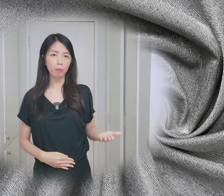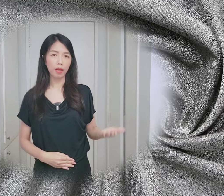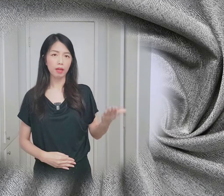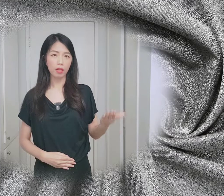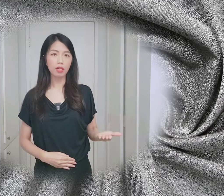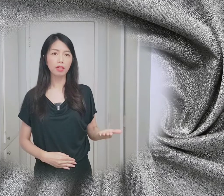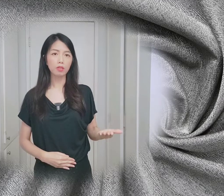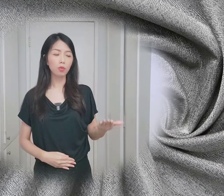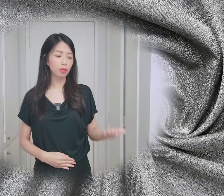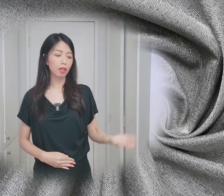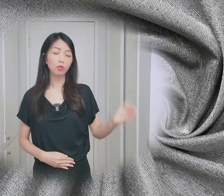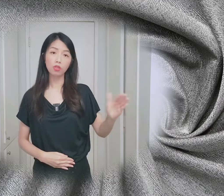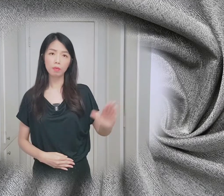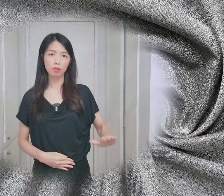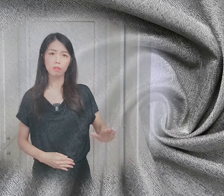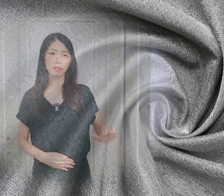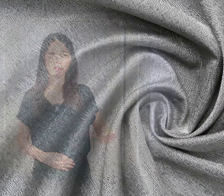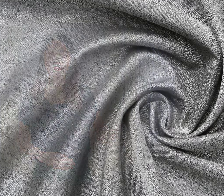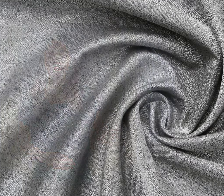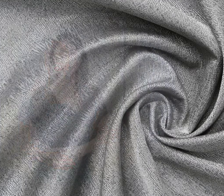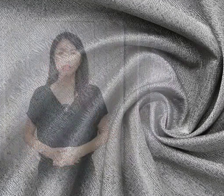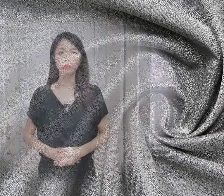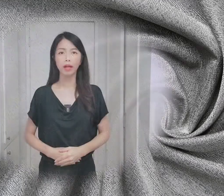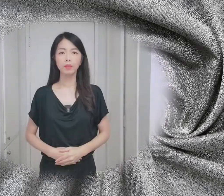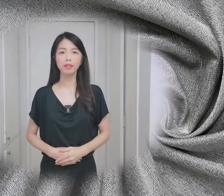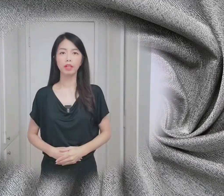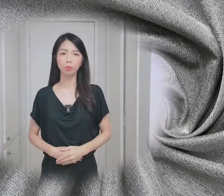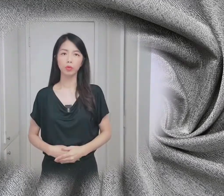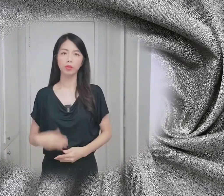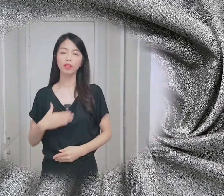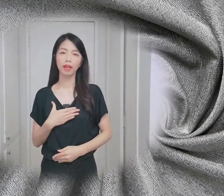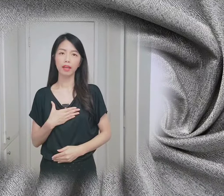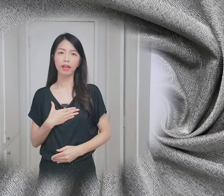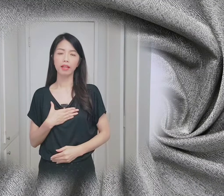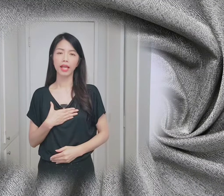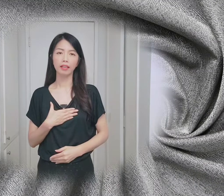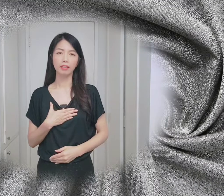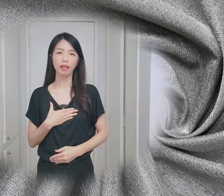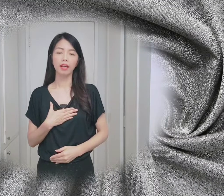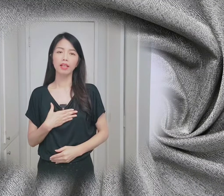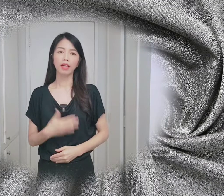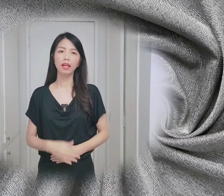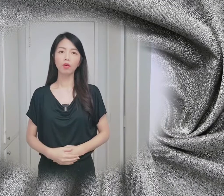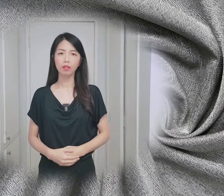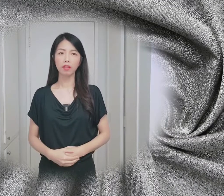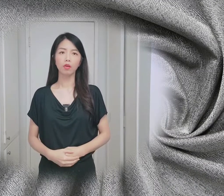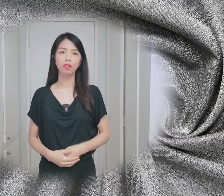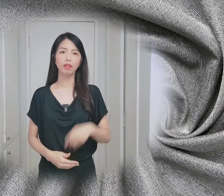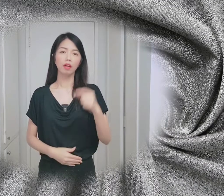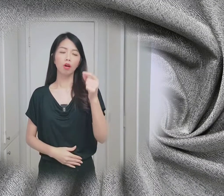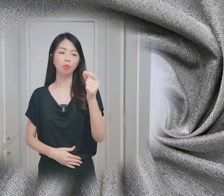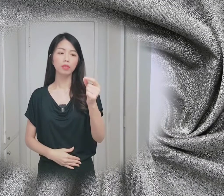몸 옆에 이렇게 시작을 하시고 그대로 뒤집어 주시면 돼요. 내 작은 바램은 이것뿐. 내 작다라고 하는